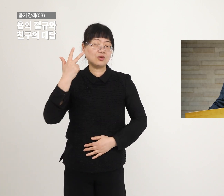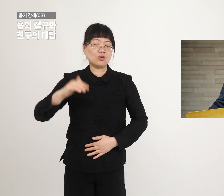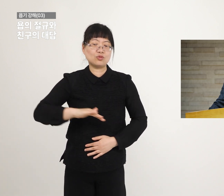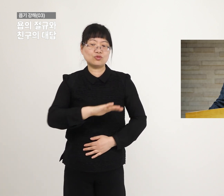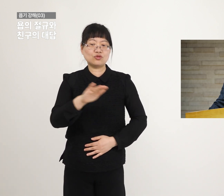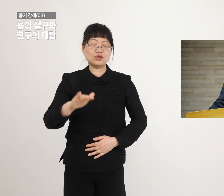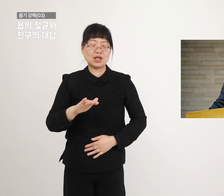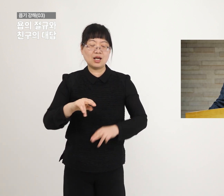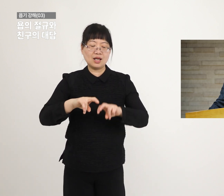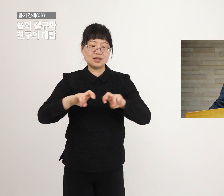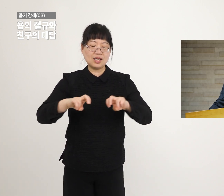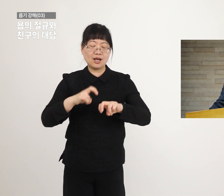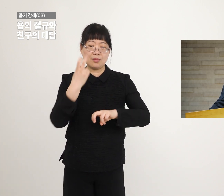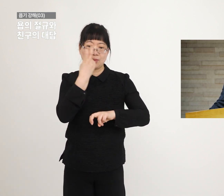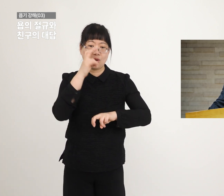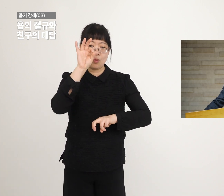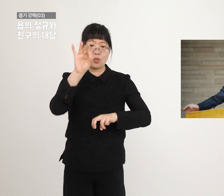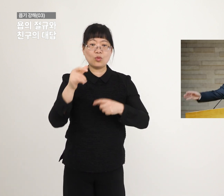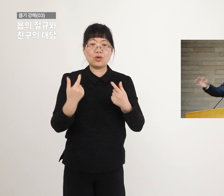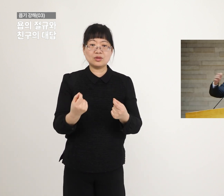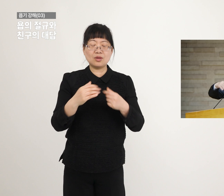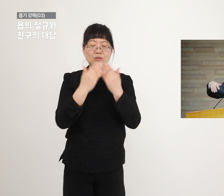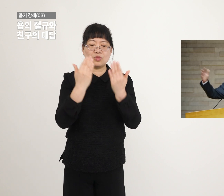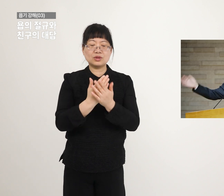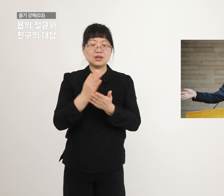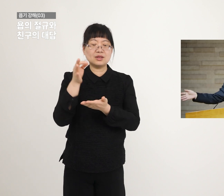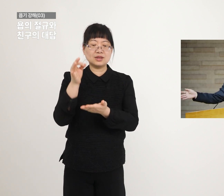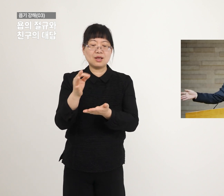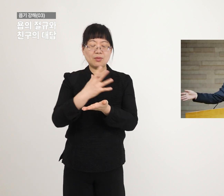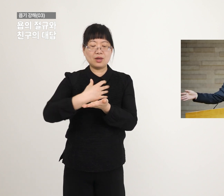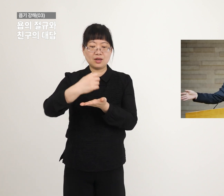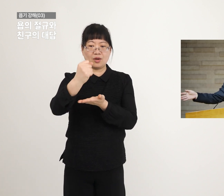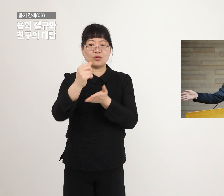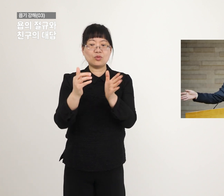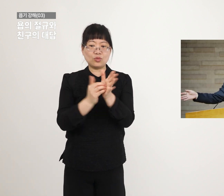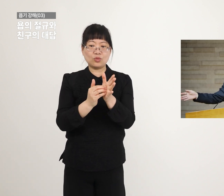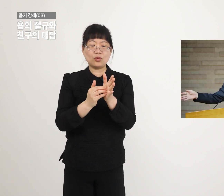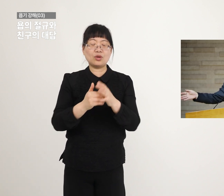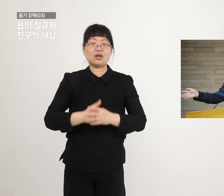우리가 살펴보았듯이 모든 재물이 거두어져 가고